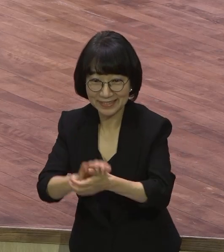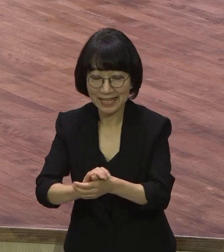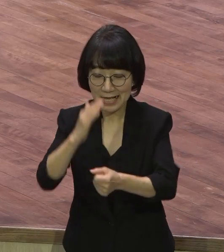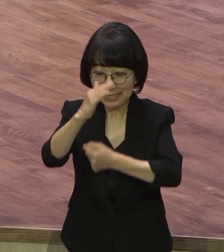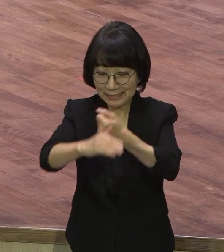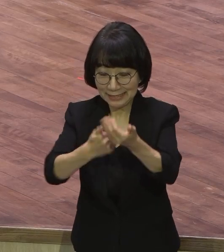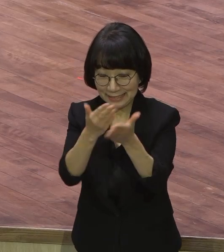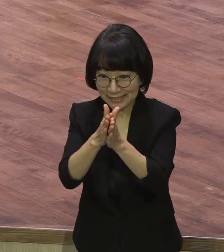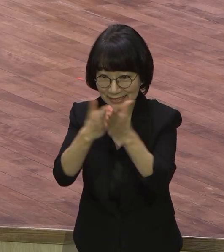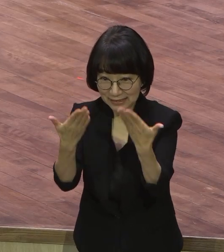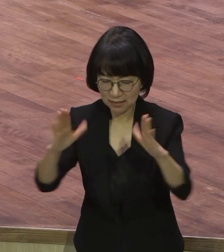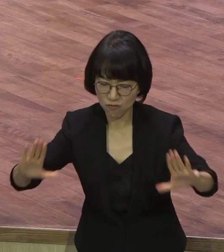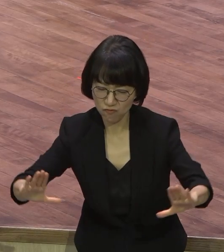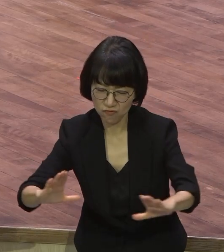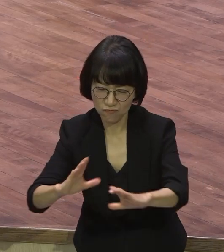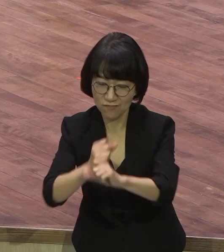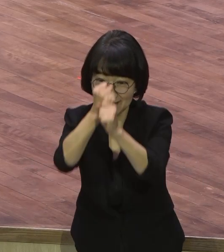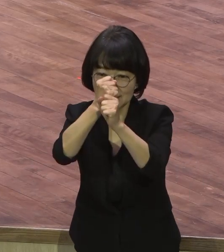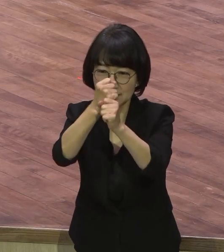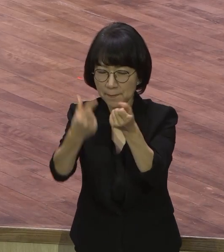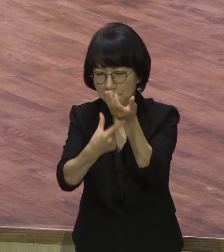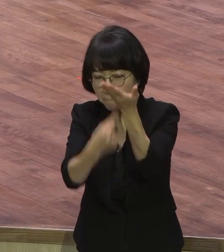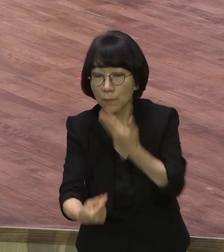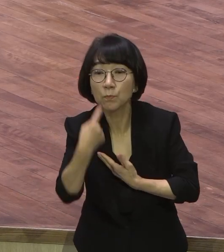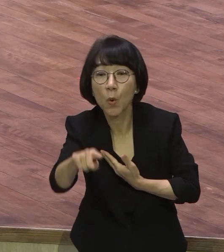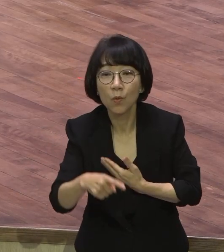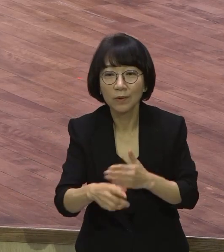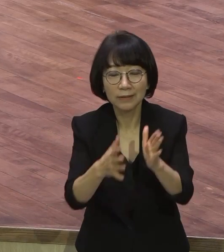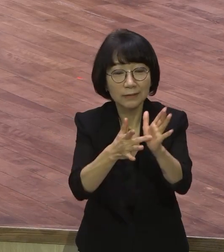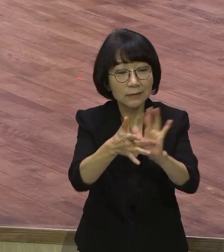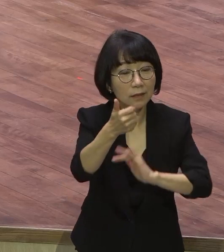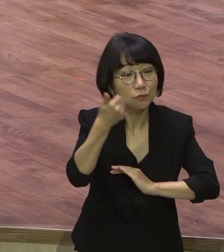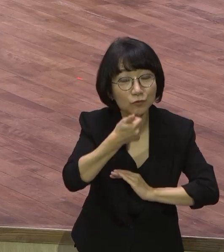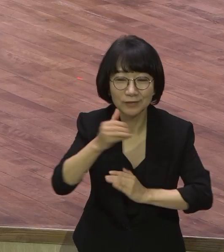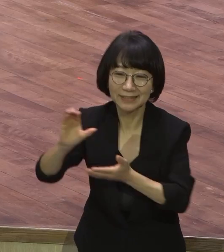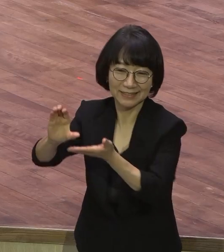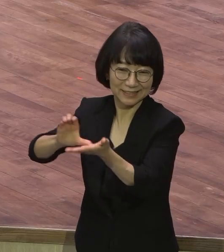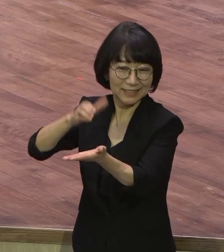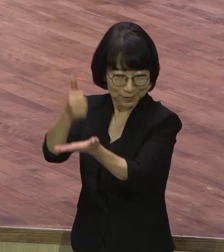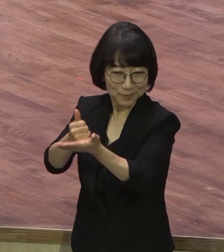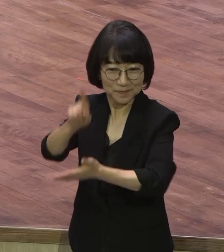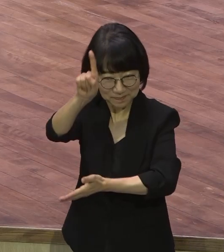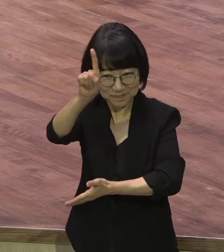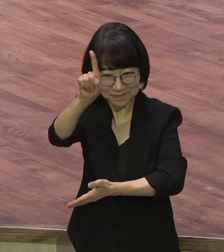말하는 것이 예수님이 그리도다. 그건 말하는 거예요.